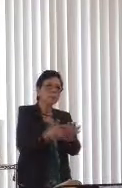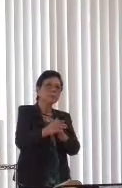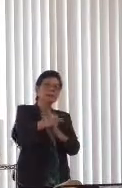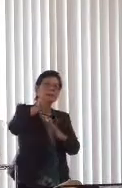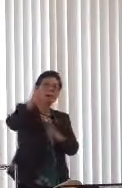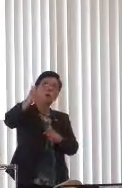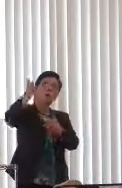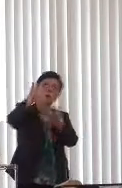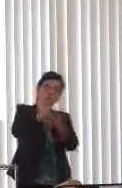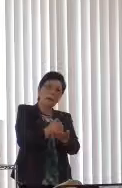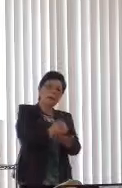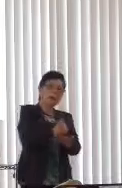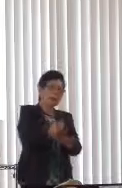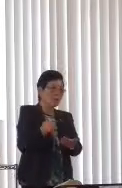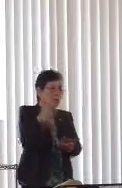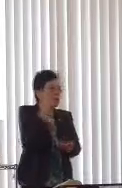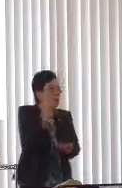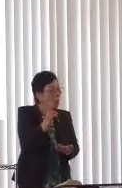えすることができますように、